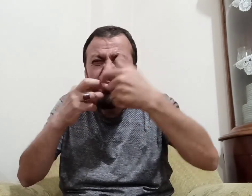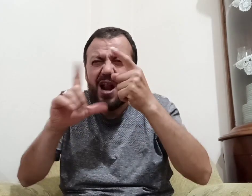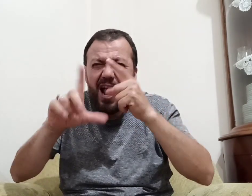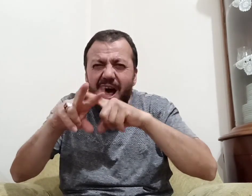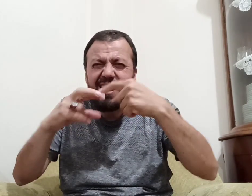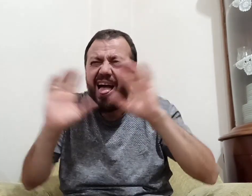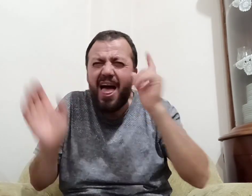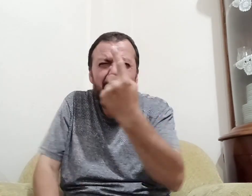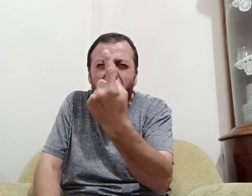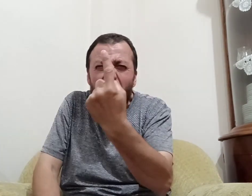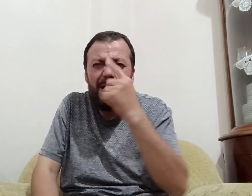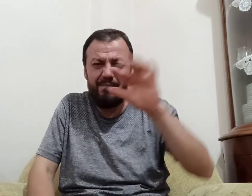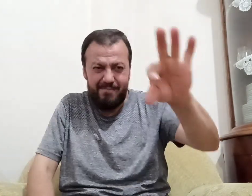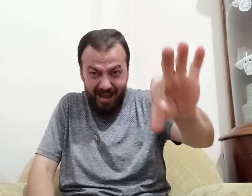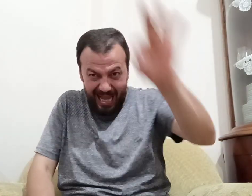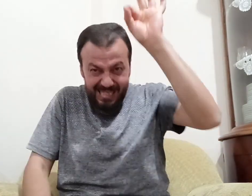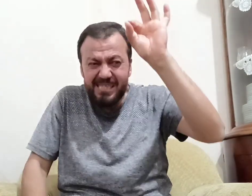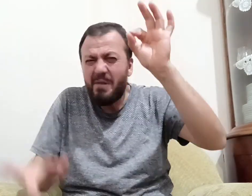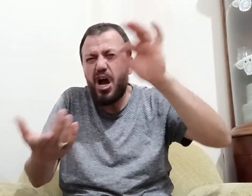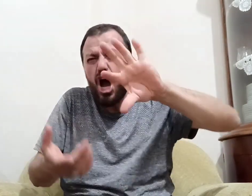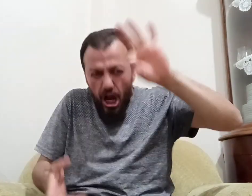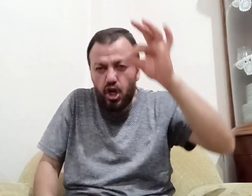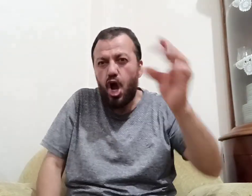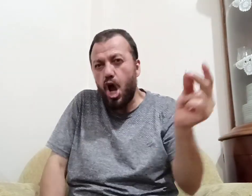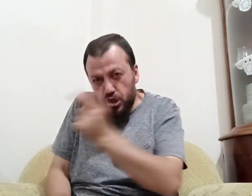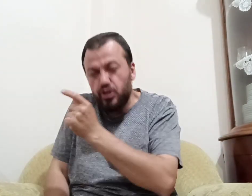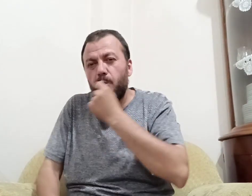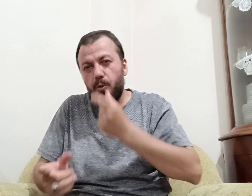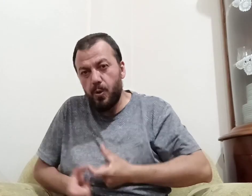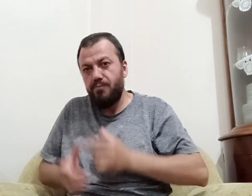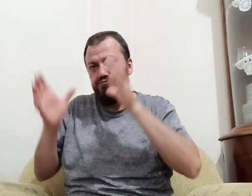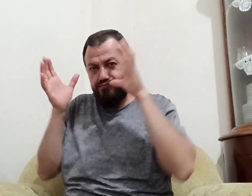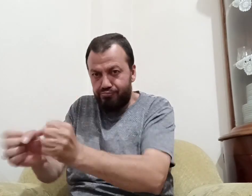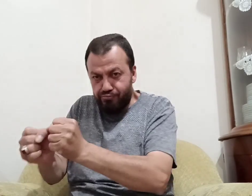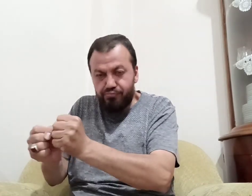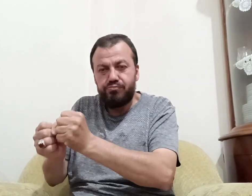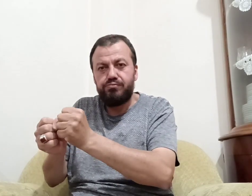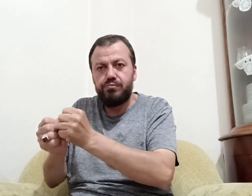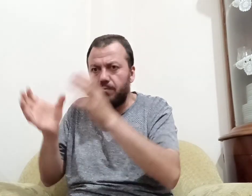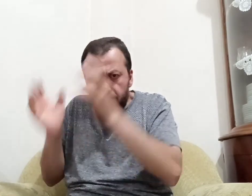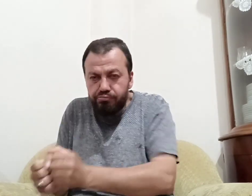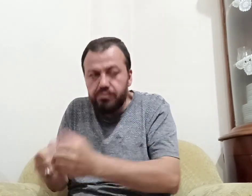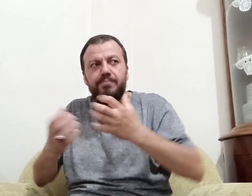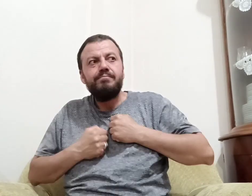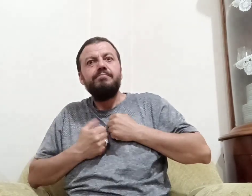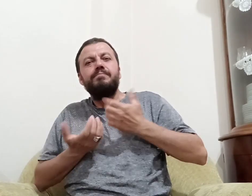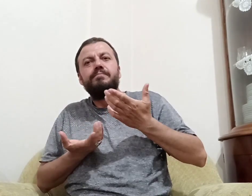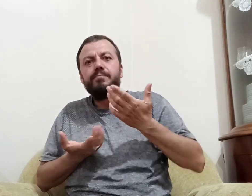Sonra da o bankadan gidip 1 dolar almış. Sonra da kaçmaya